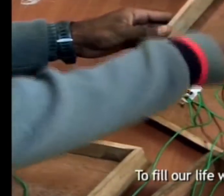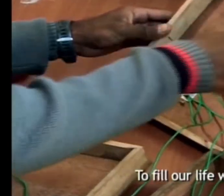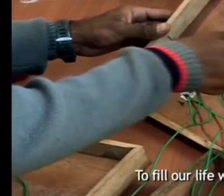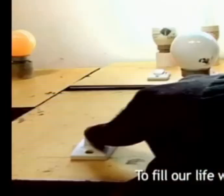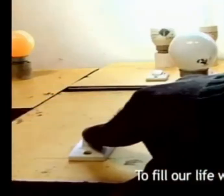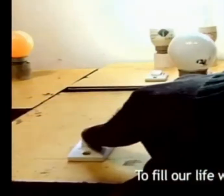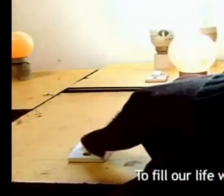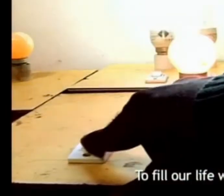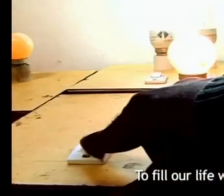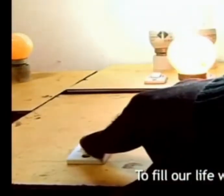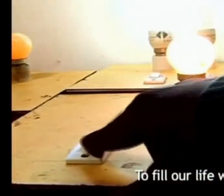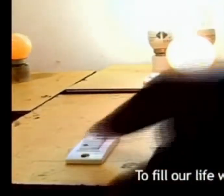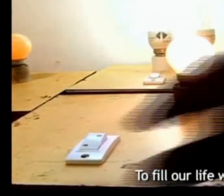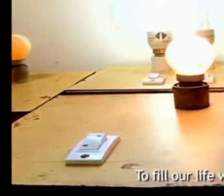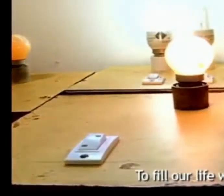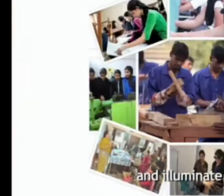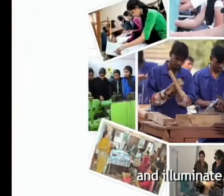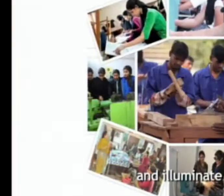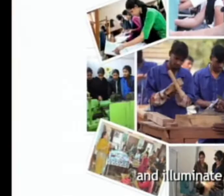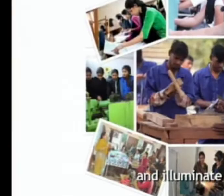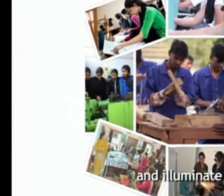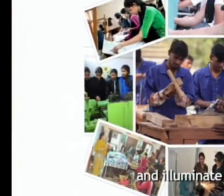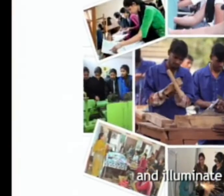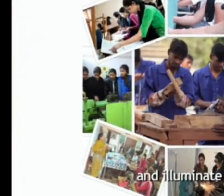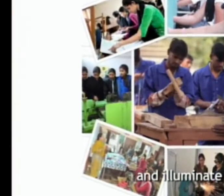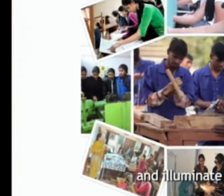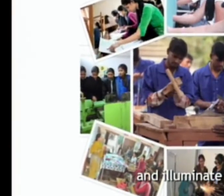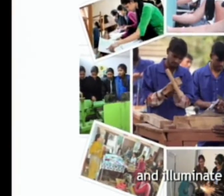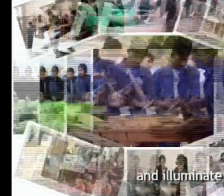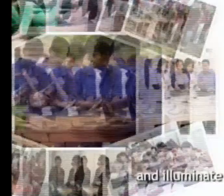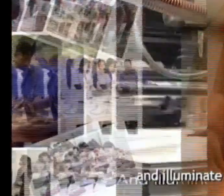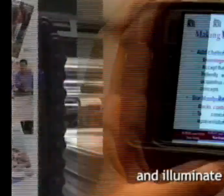जीवन ये प्रकाशित करने, राहों को आलोकित करने।